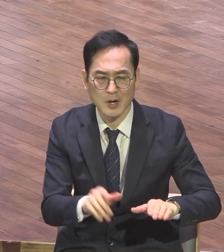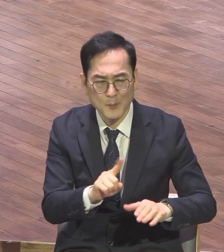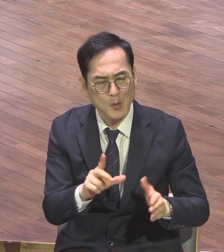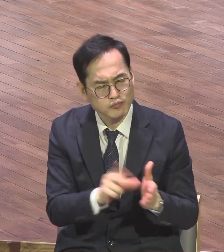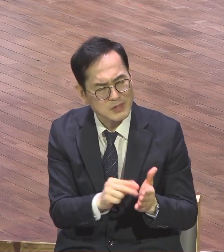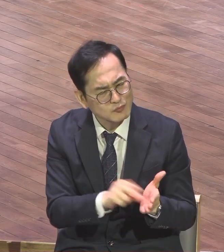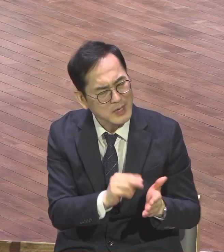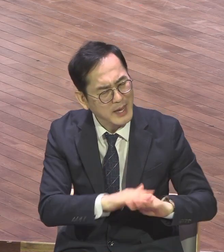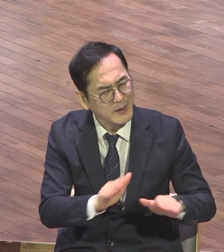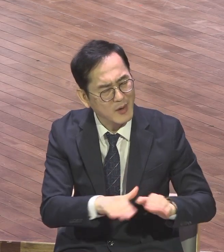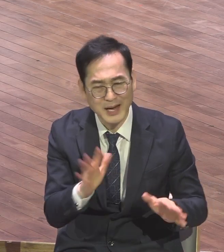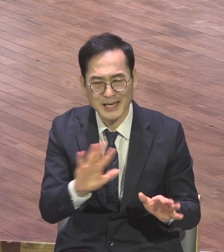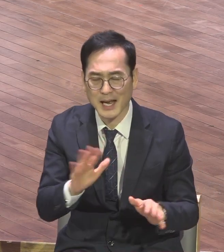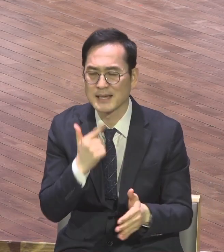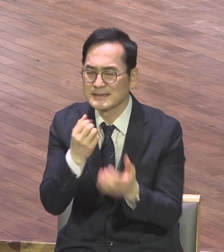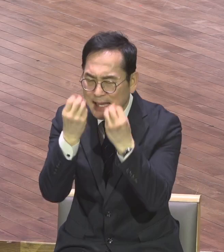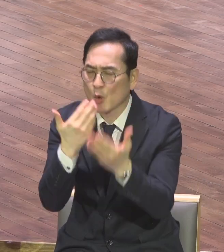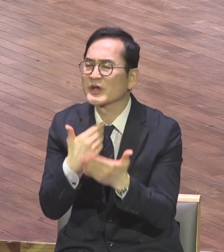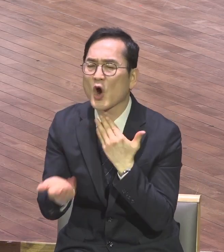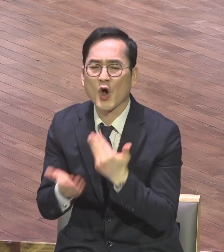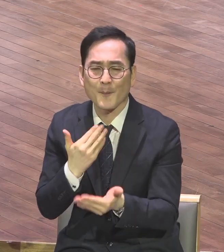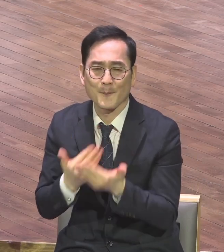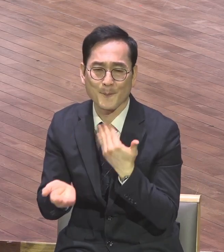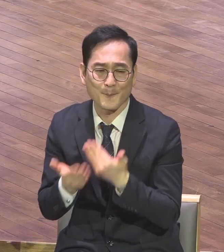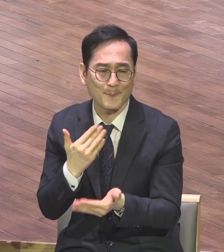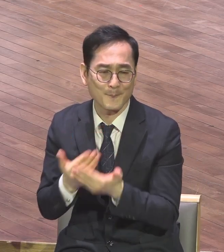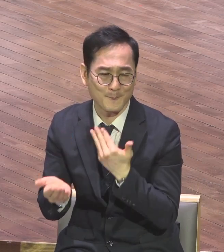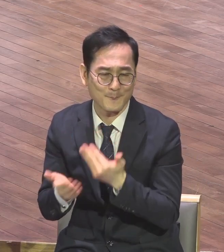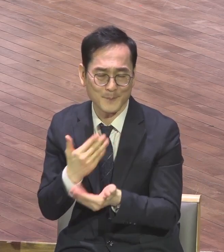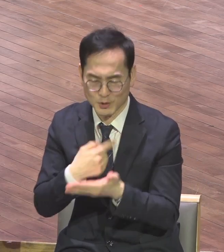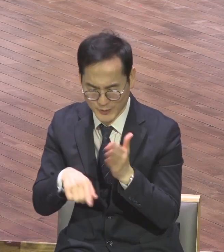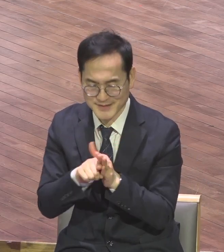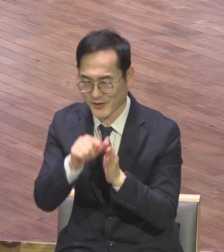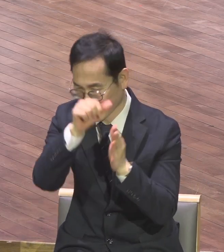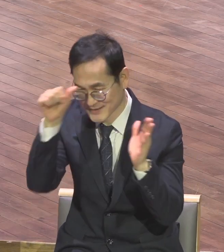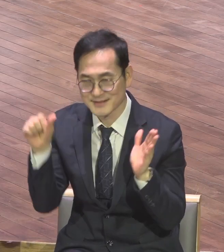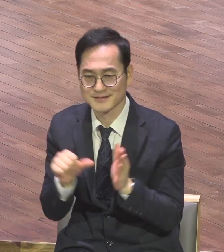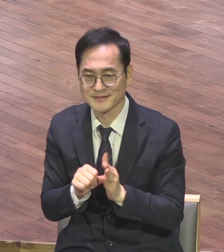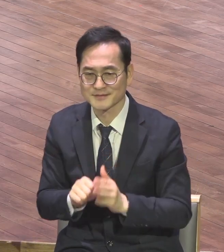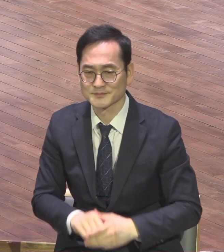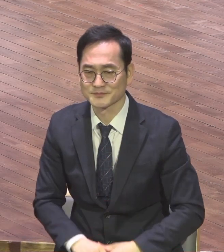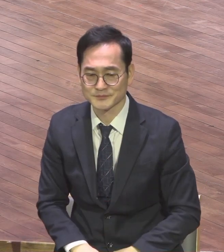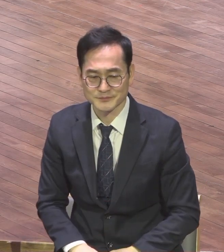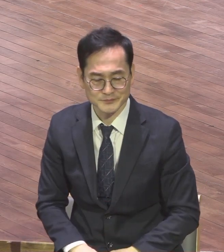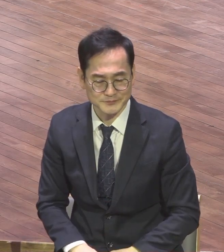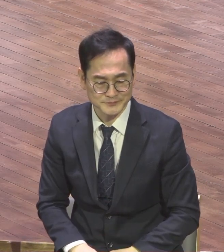신비다. 우리에게 중요한 교훈을 주는 대목인데 잘 들어보세요.